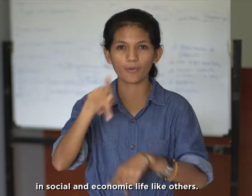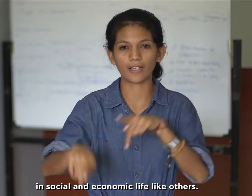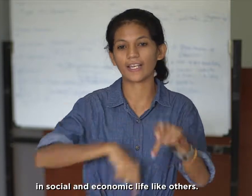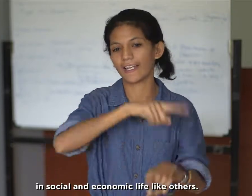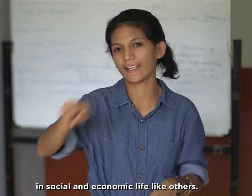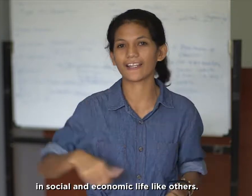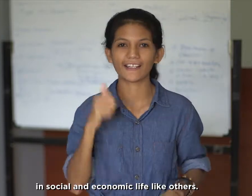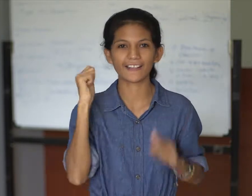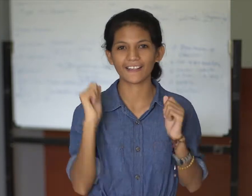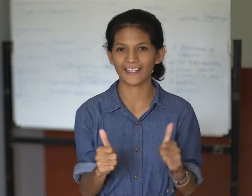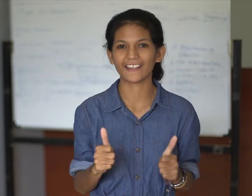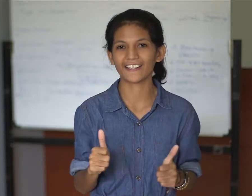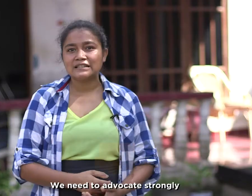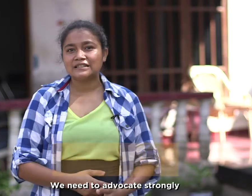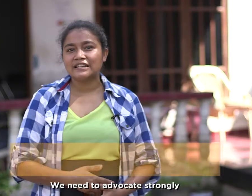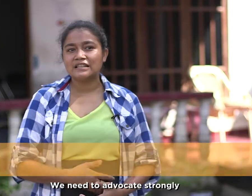ema sira selo. Ita tenki